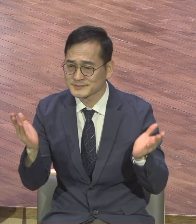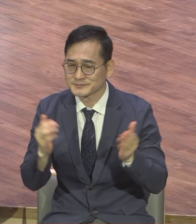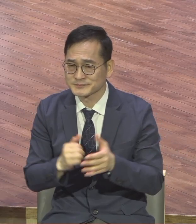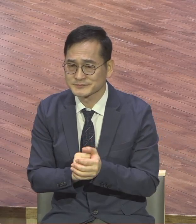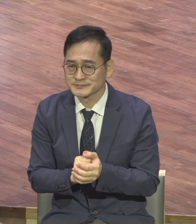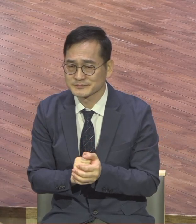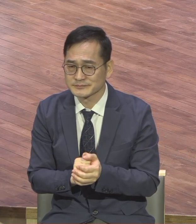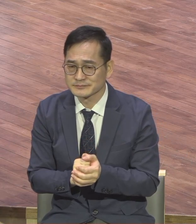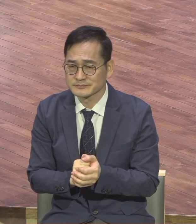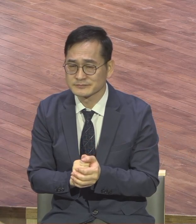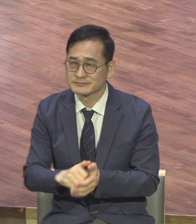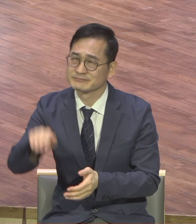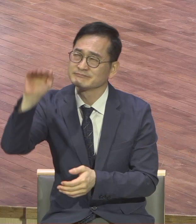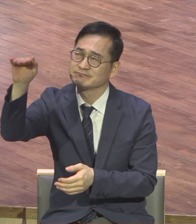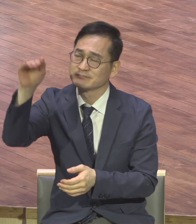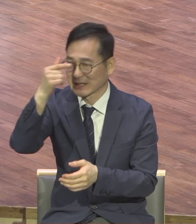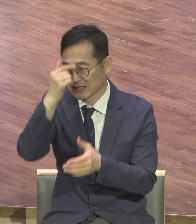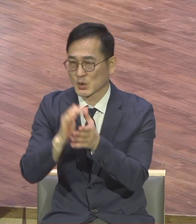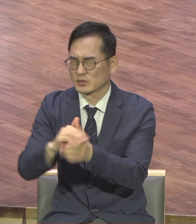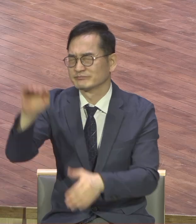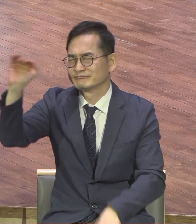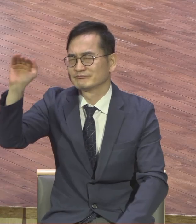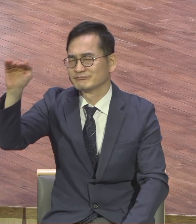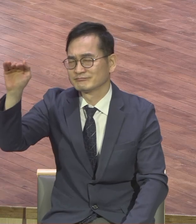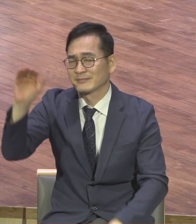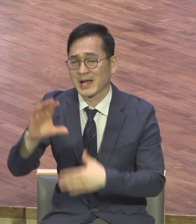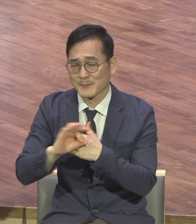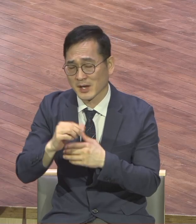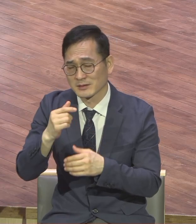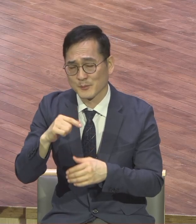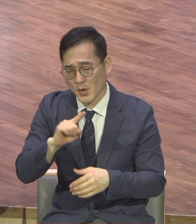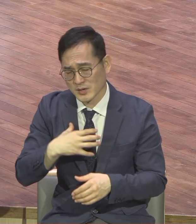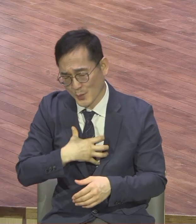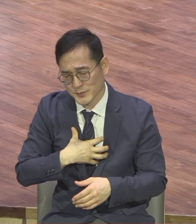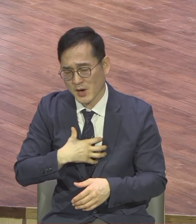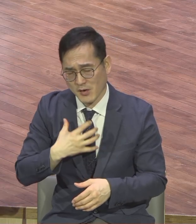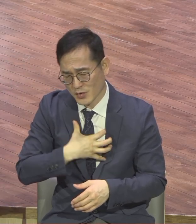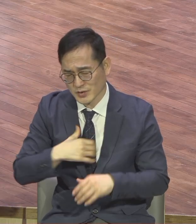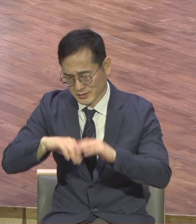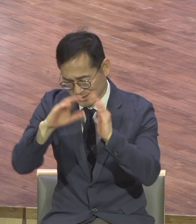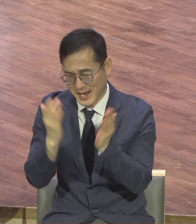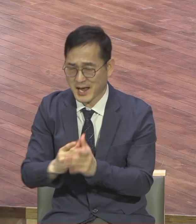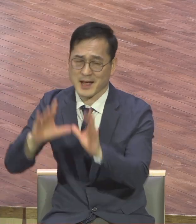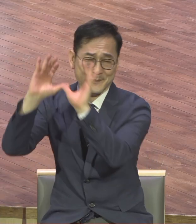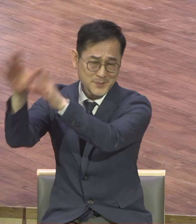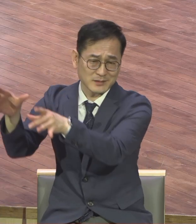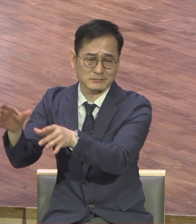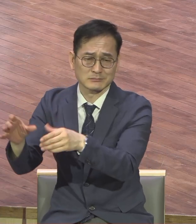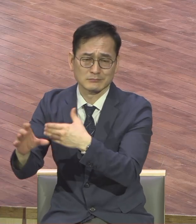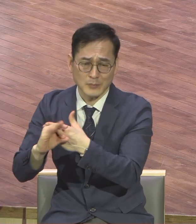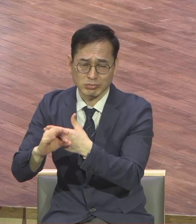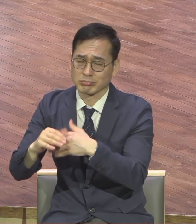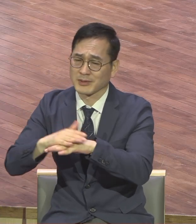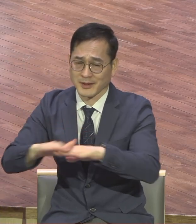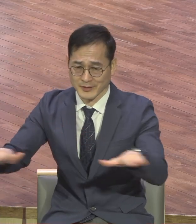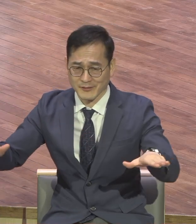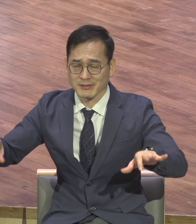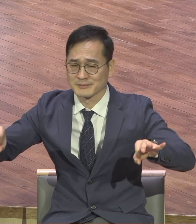다 아뢰면 너의 염려와 너의 걱정과 너의 무거운 짐을 다 내게 맡겨라. 맡기면